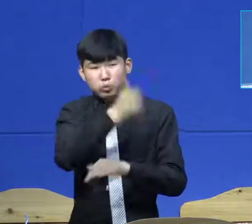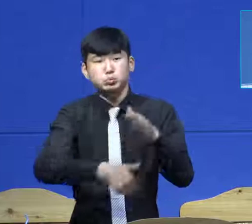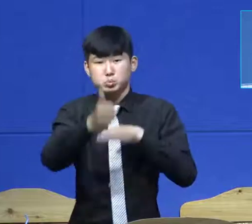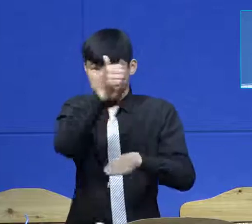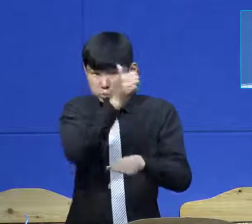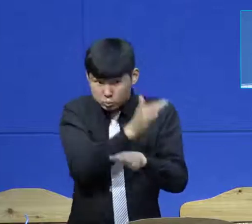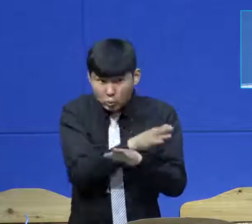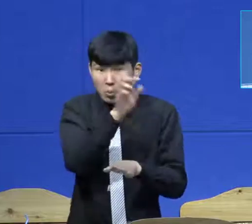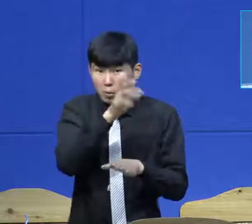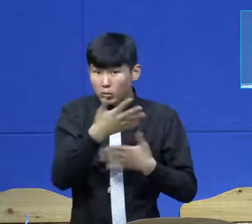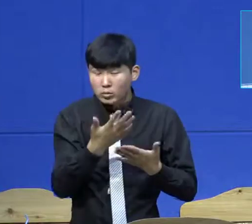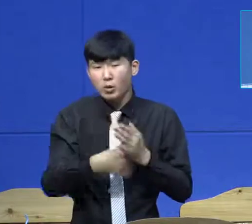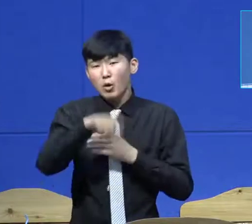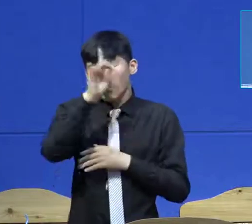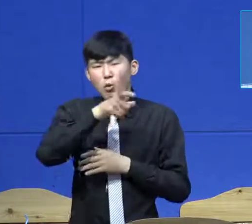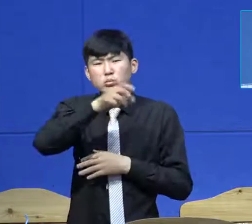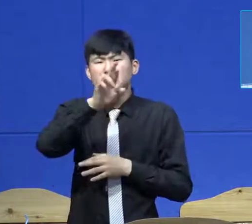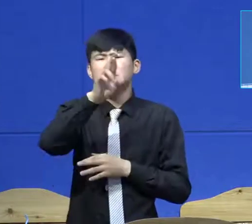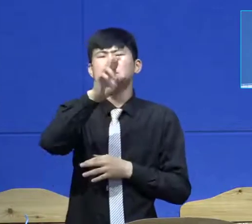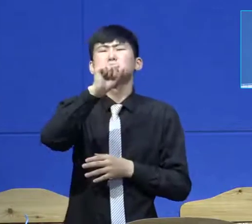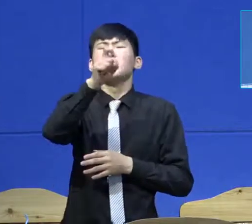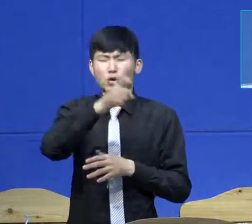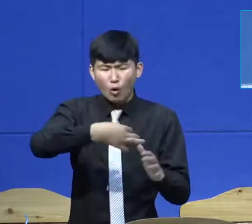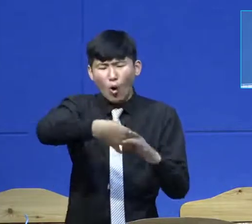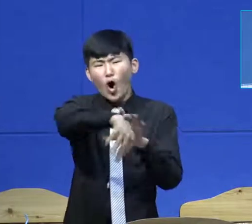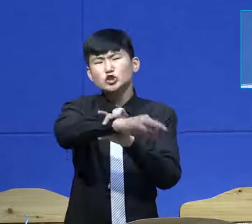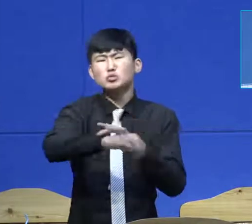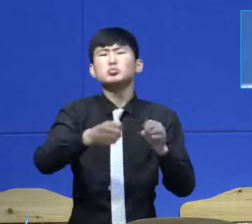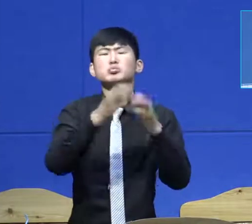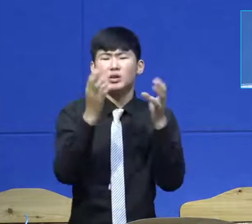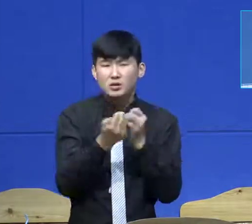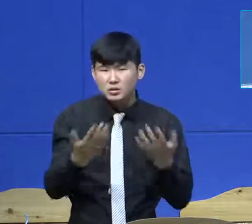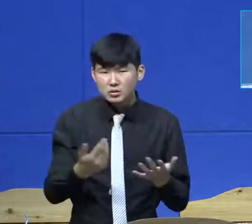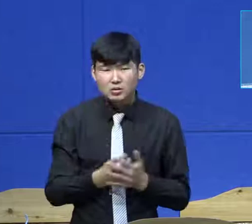бол бурхан хүний яах гэж хоосон бүтээсэн байх юм бэ?